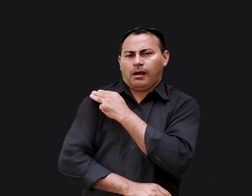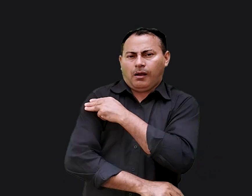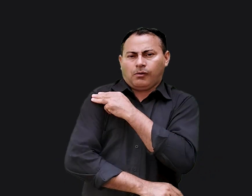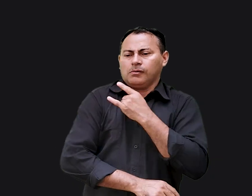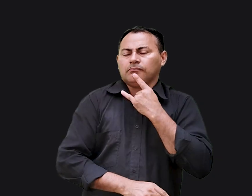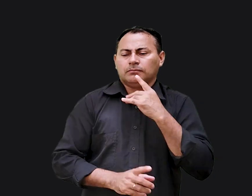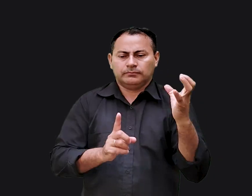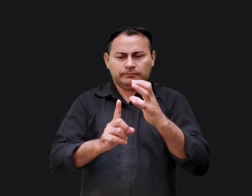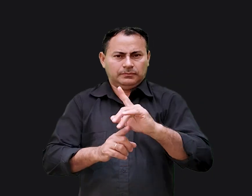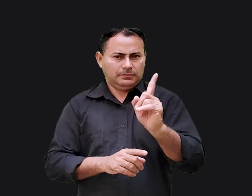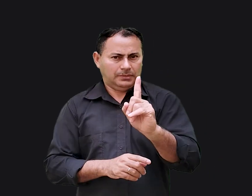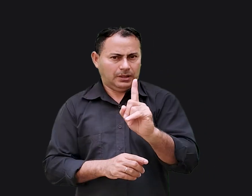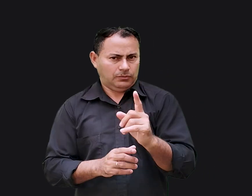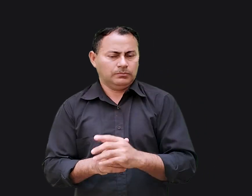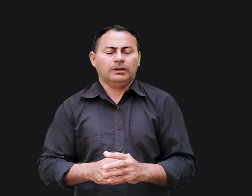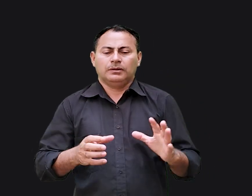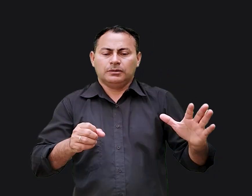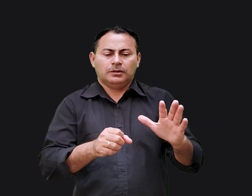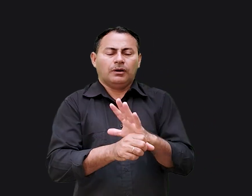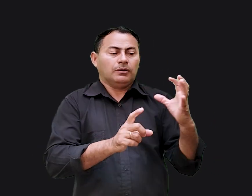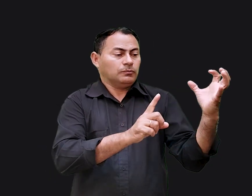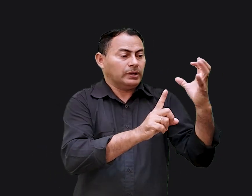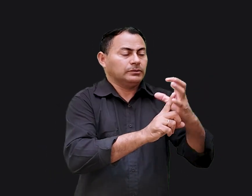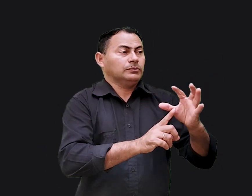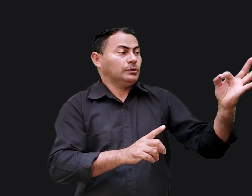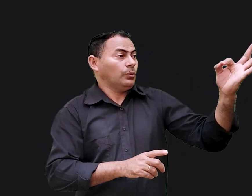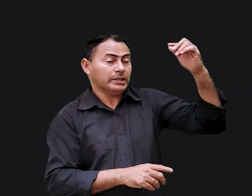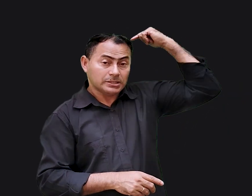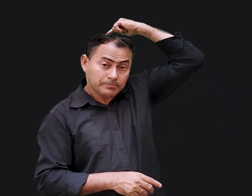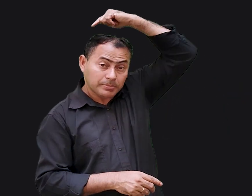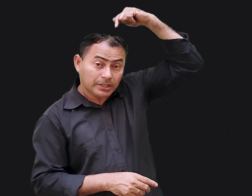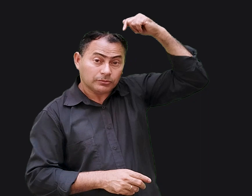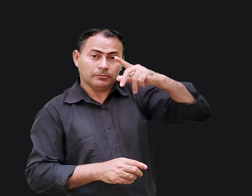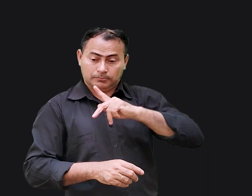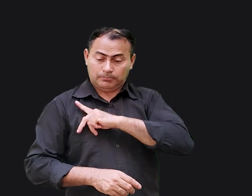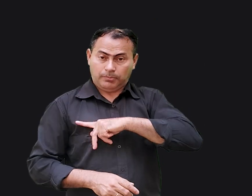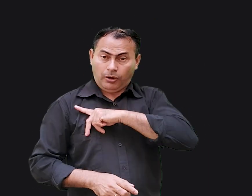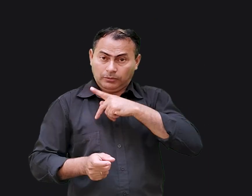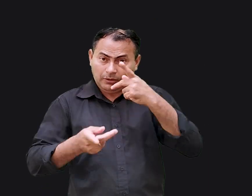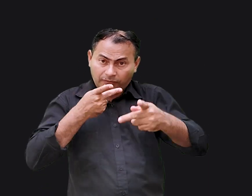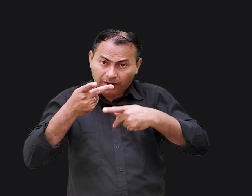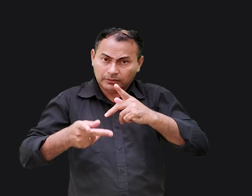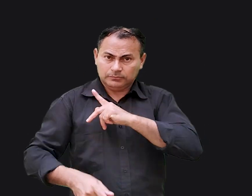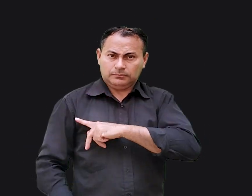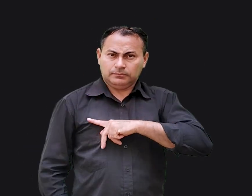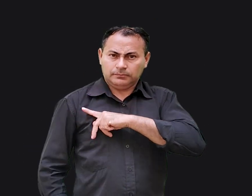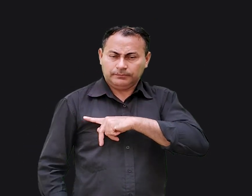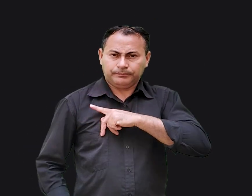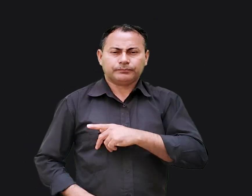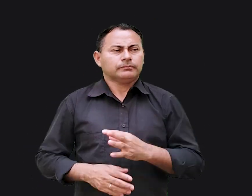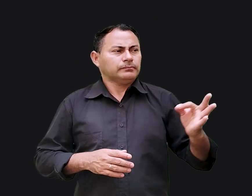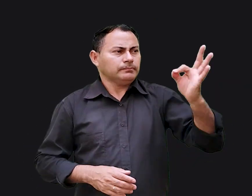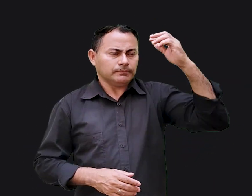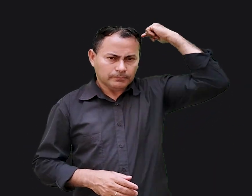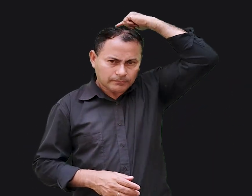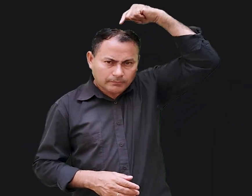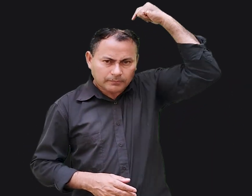fique sob a influência do álcool, fique sob a influência do Espírito. Você está vendo? O Espírito é uma